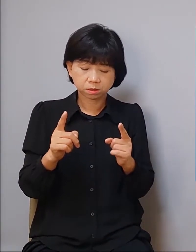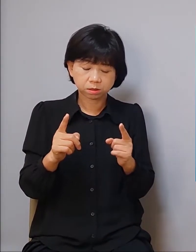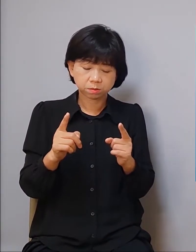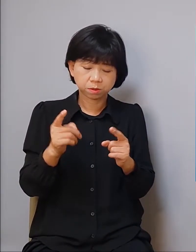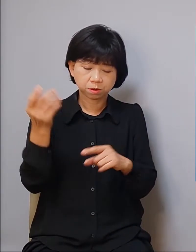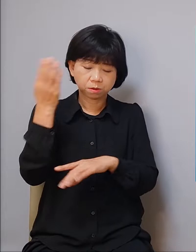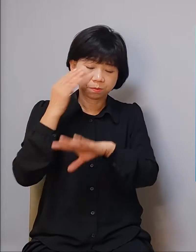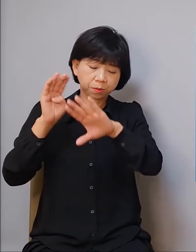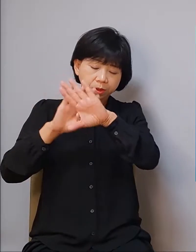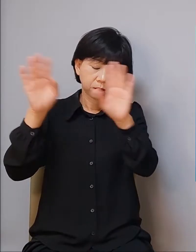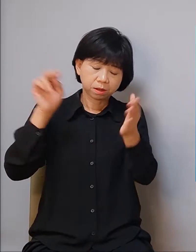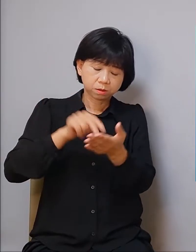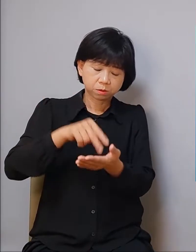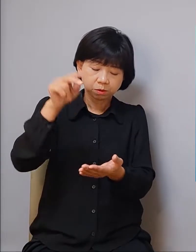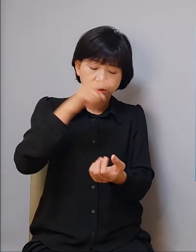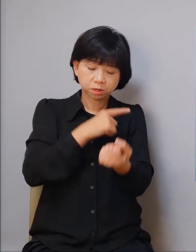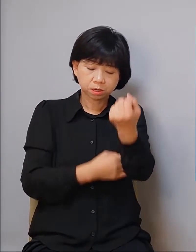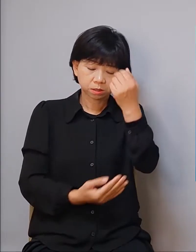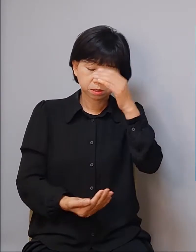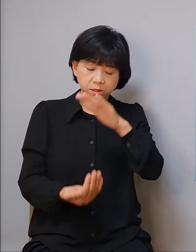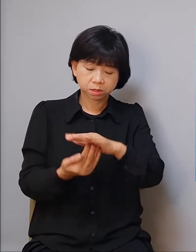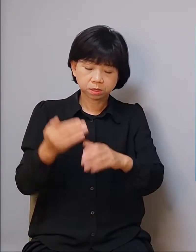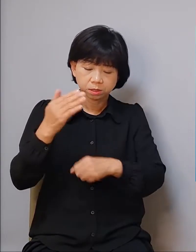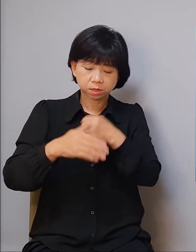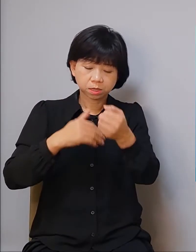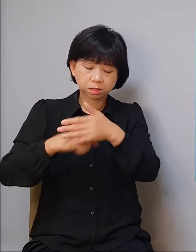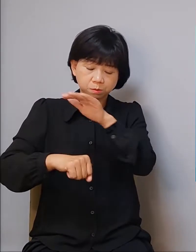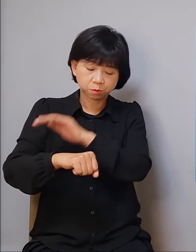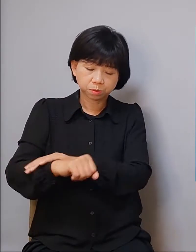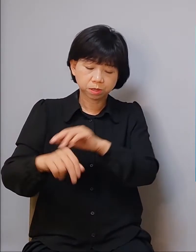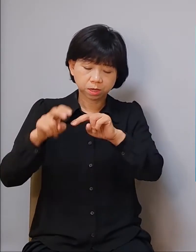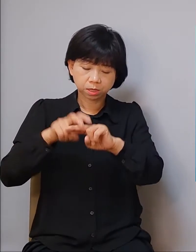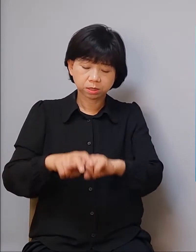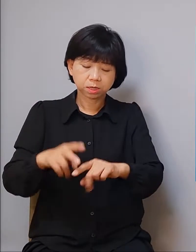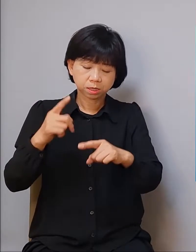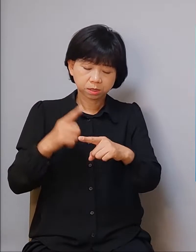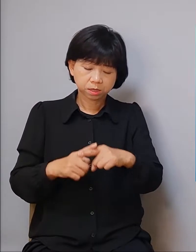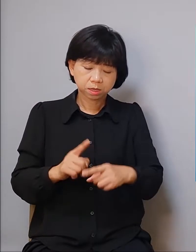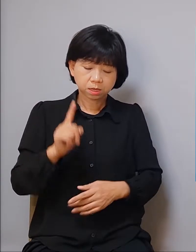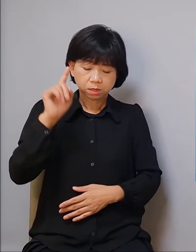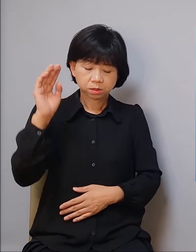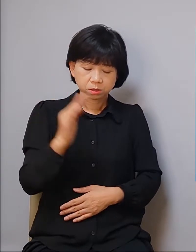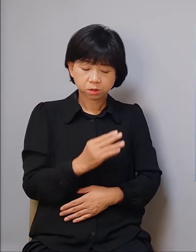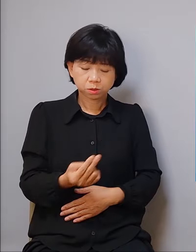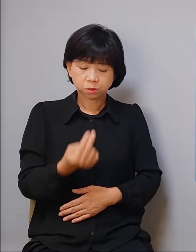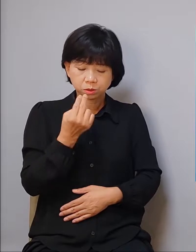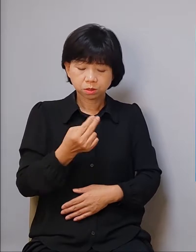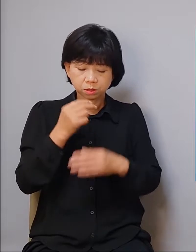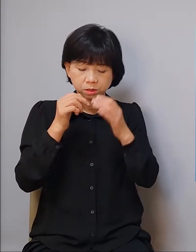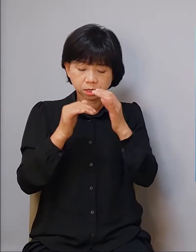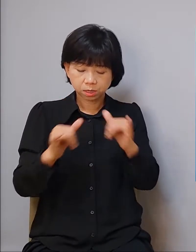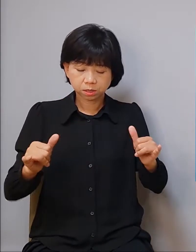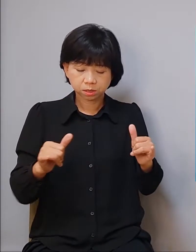가운데서 다시 살아나시며 하늘에 오르사 전능하신 하나님 우편에 앉아 계시다가